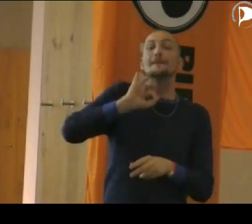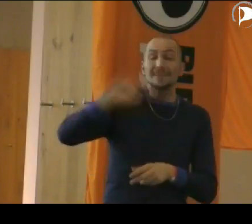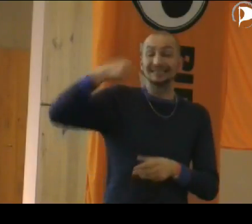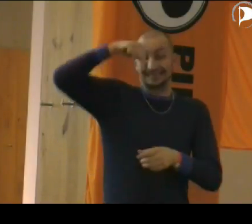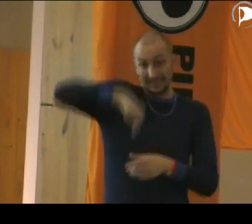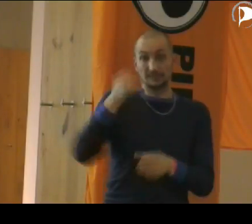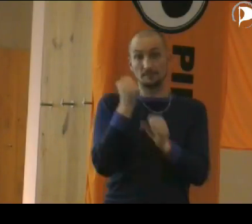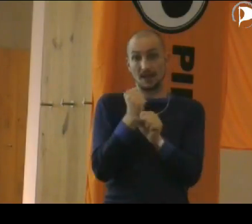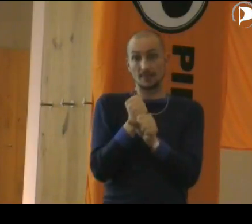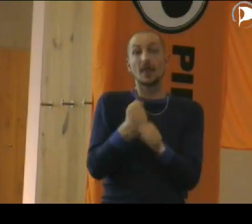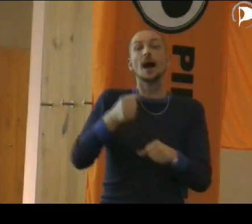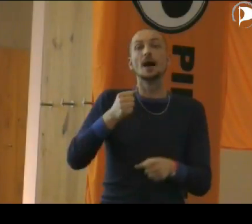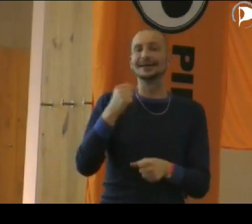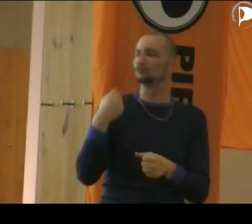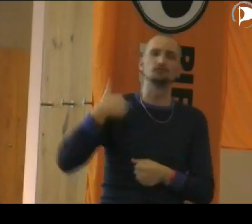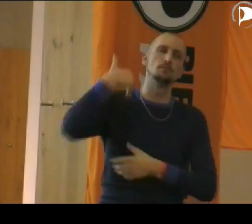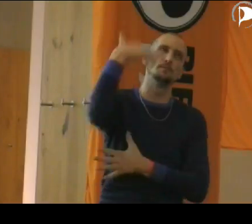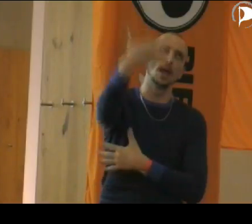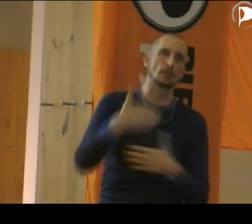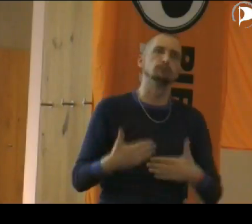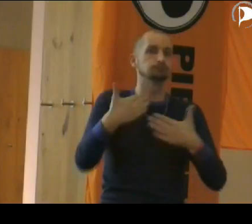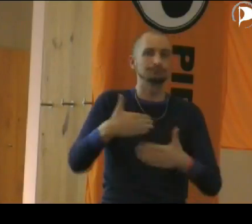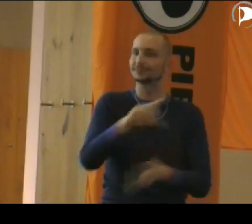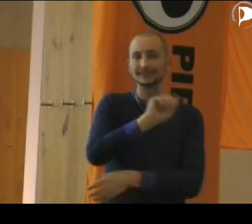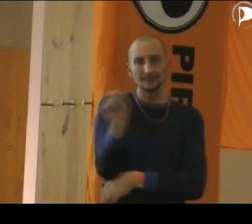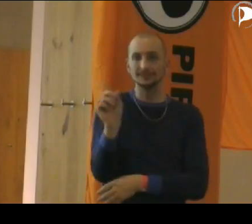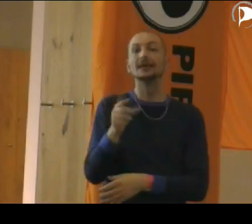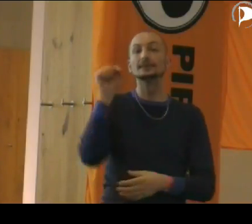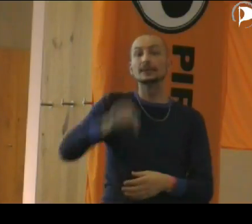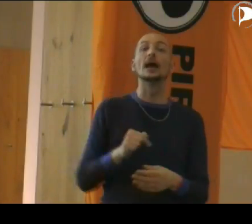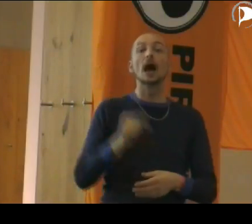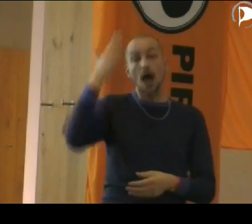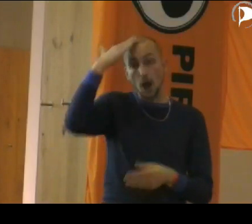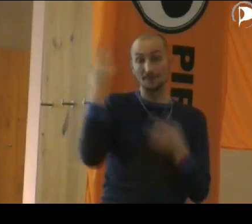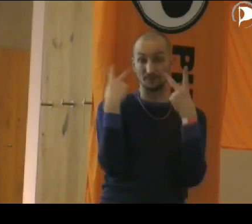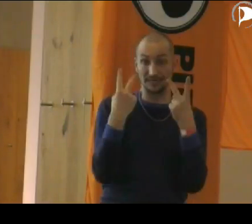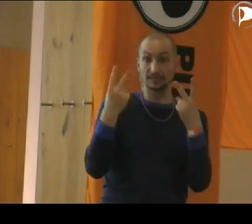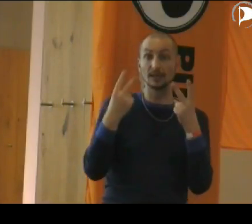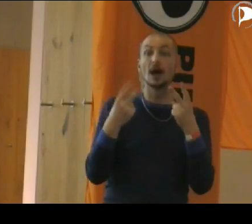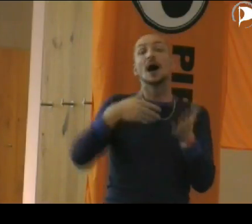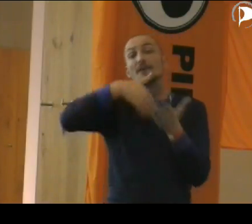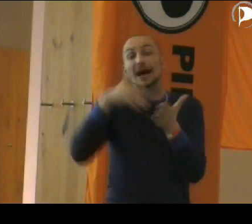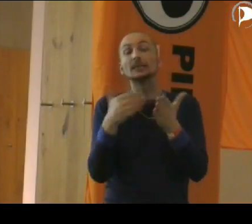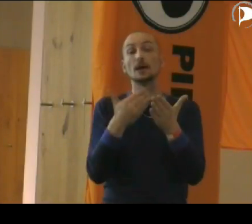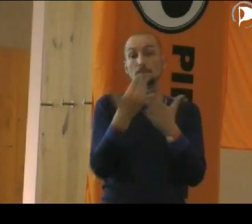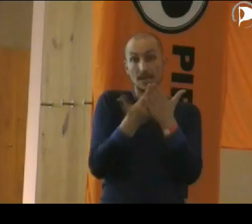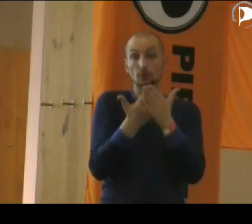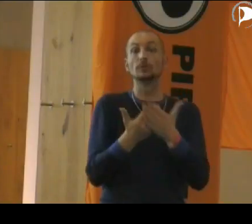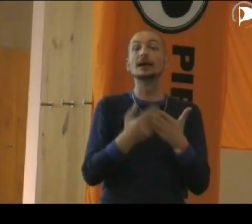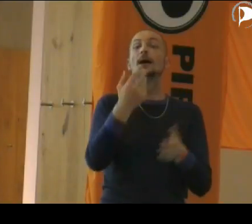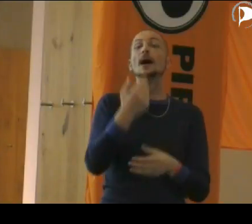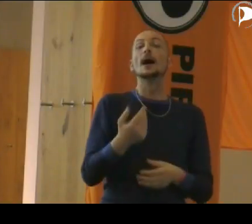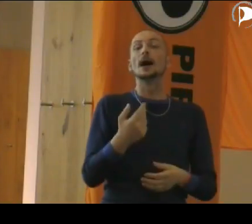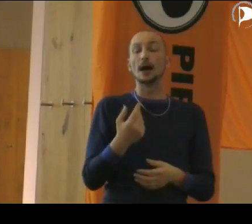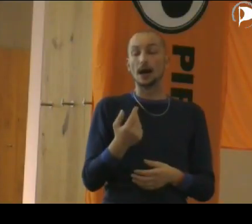werden sollte oberste priorität sollte die fortbildung der staatsmeister haben und dabei